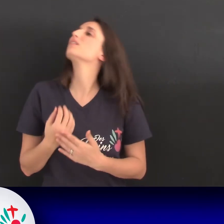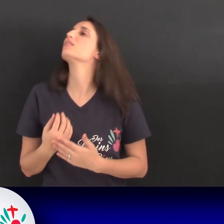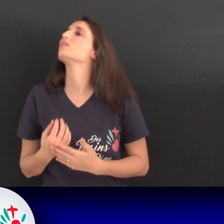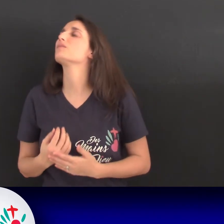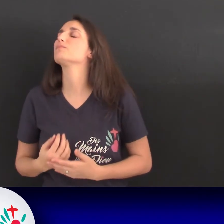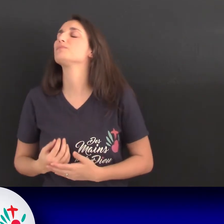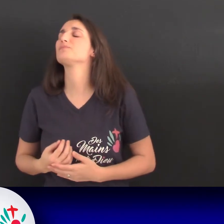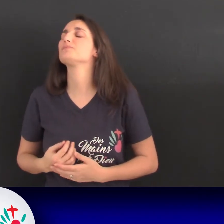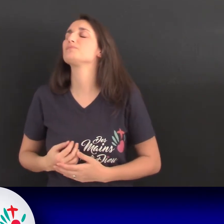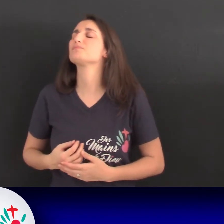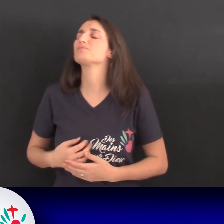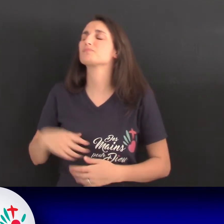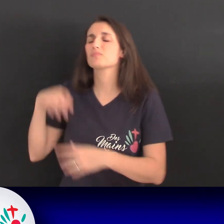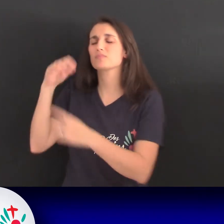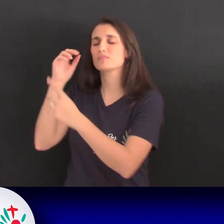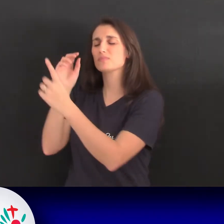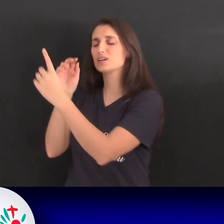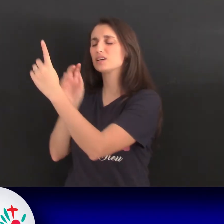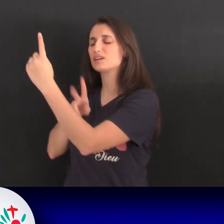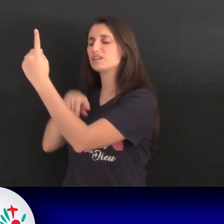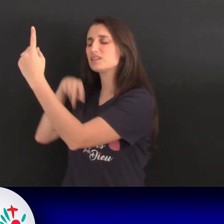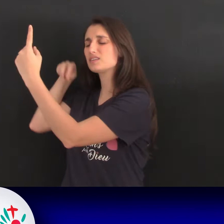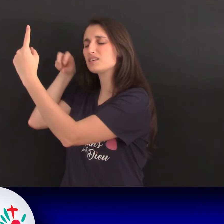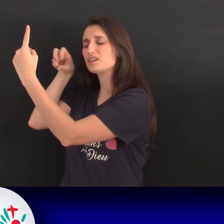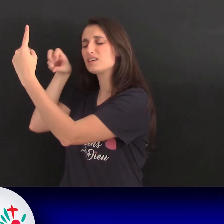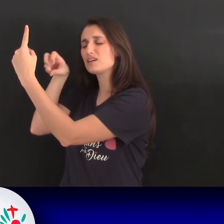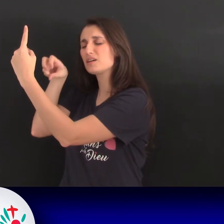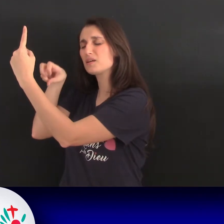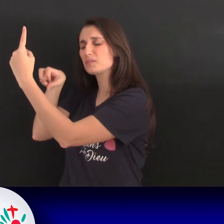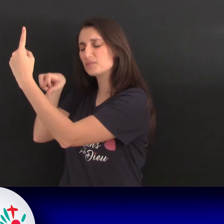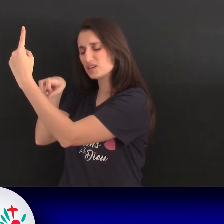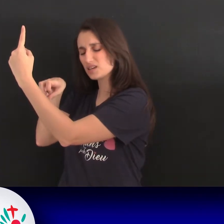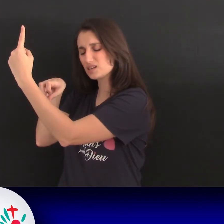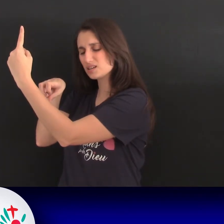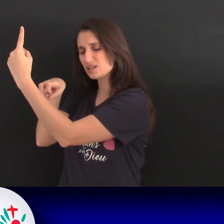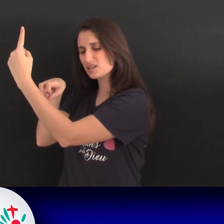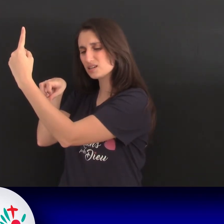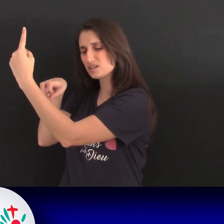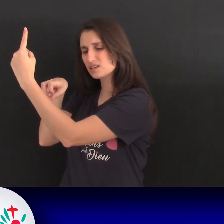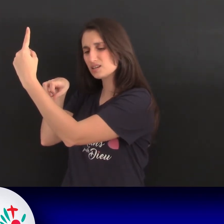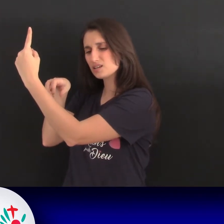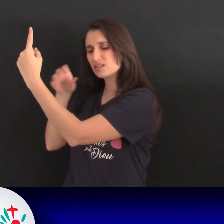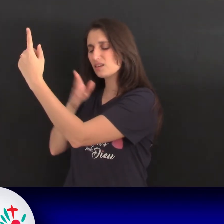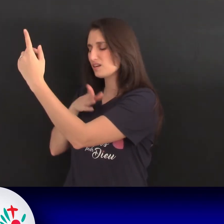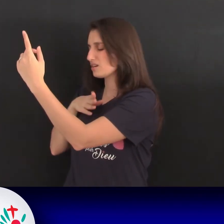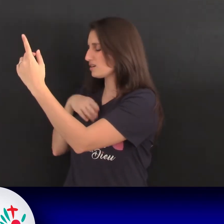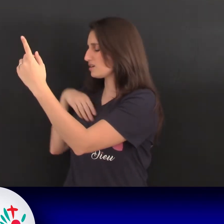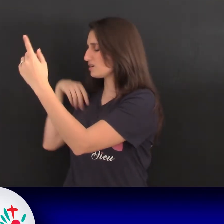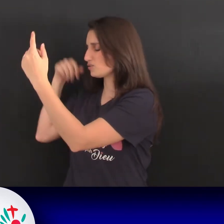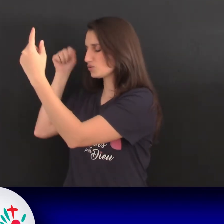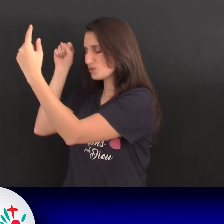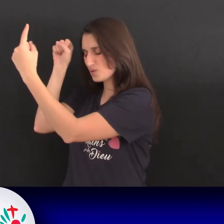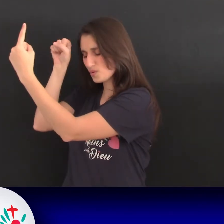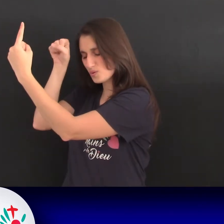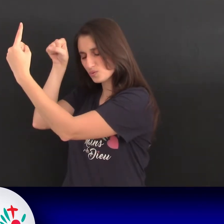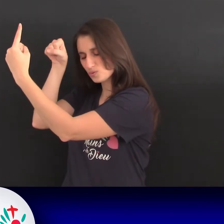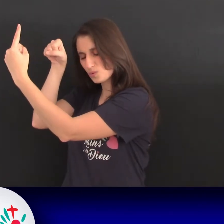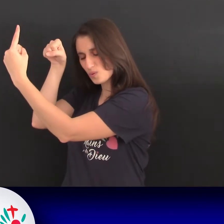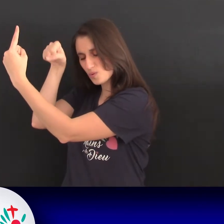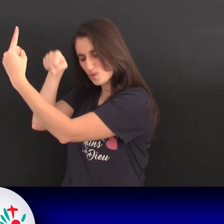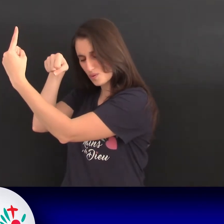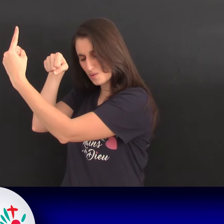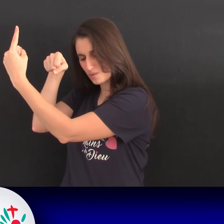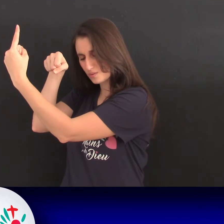et je tombe à tes pieds, et je